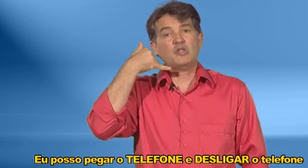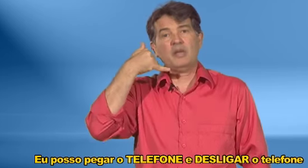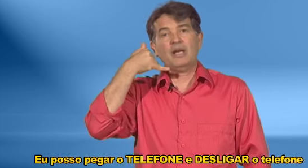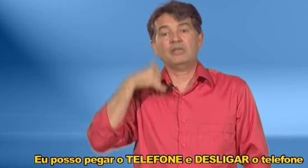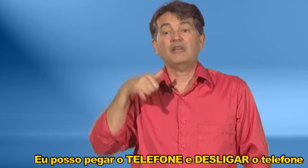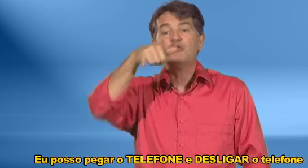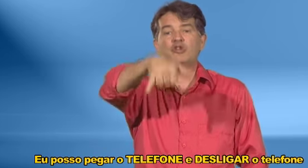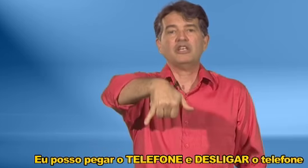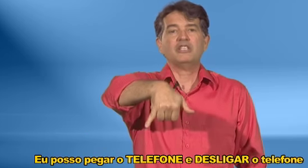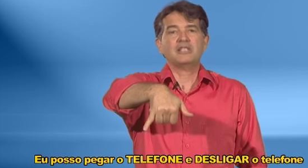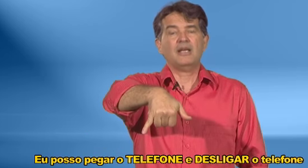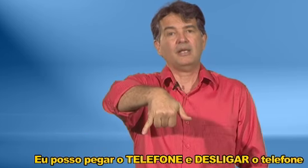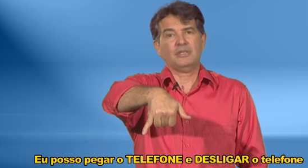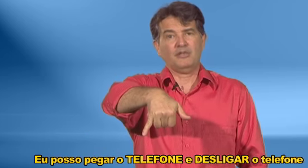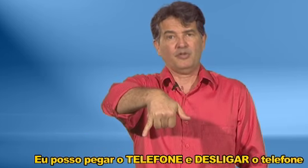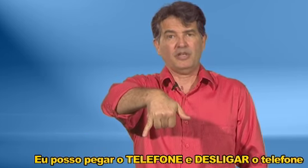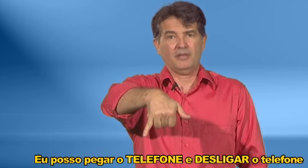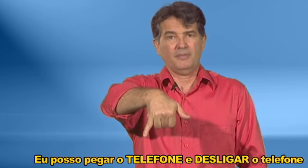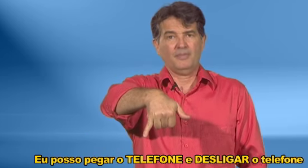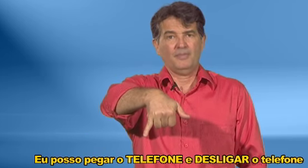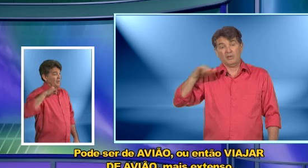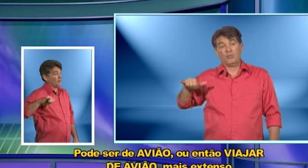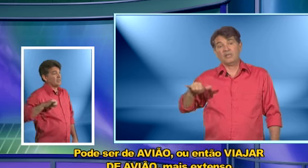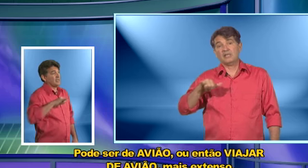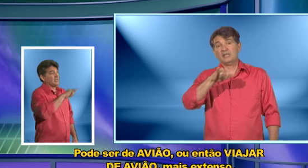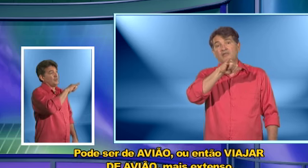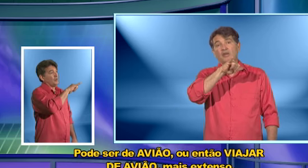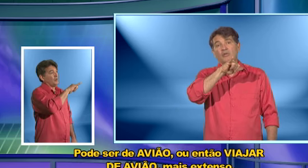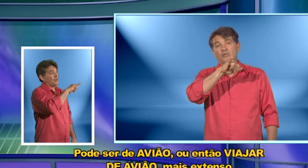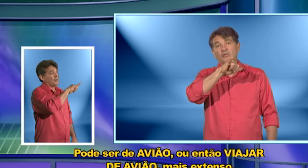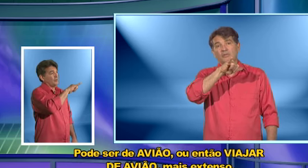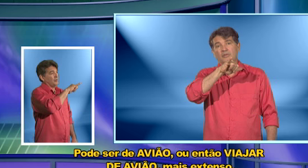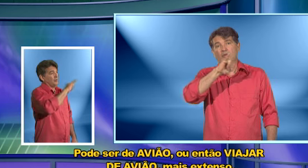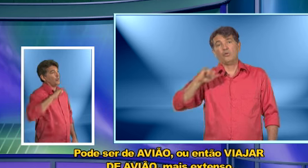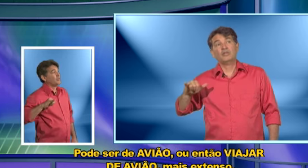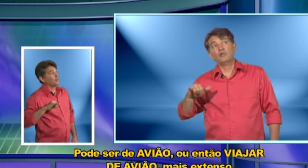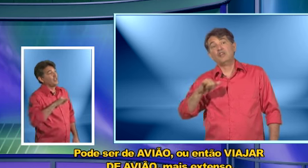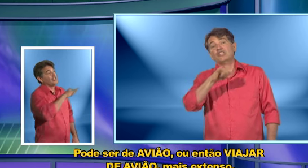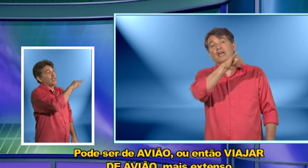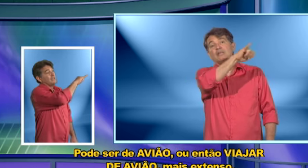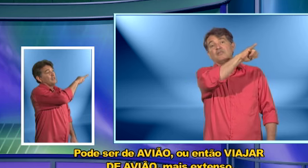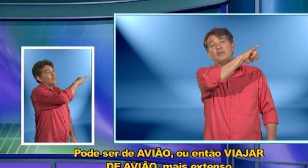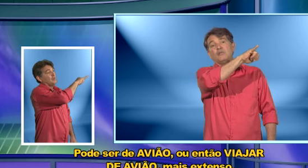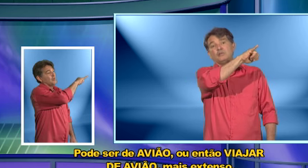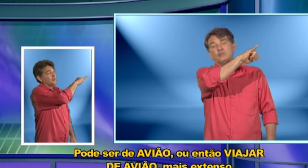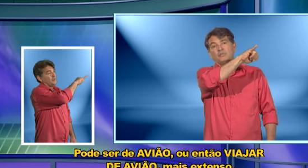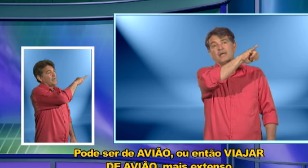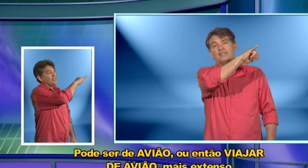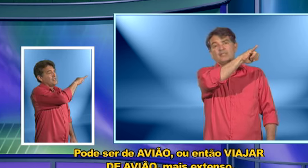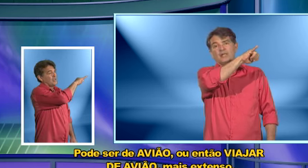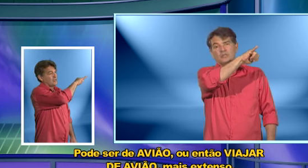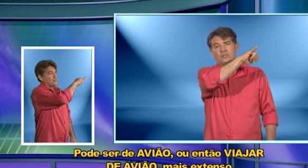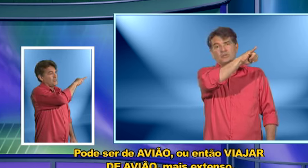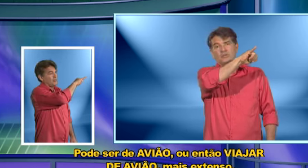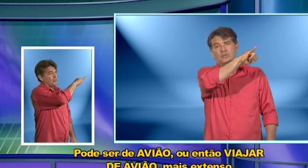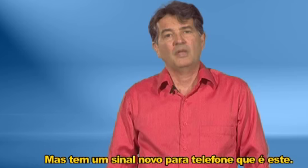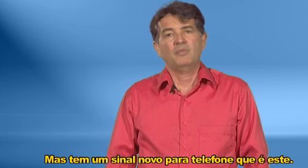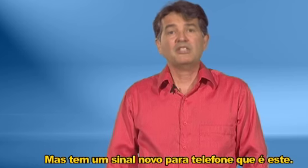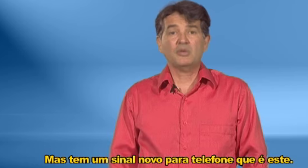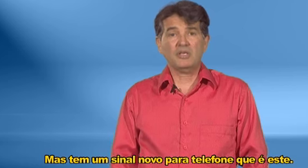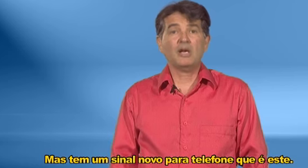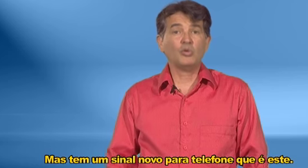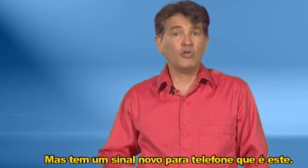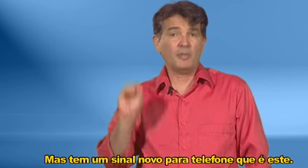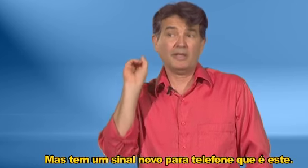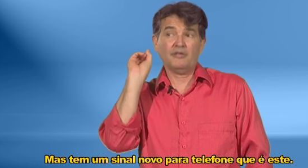Eu posso pegar o telefone e desligar o telefone. Pode ser de avião, ou então viajar de avião mais extenso.